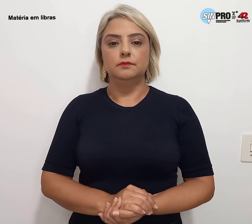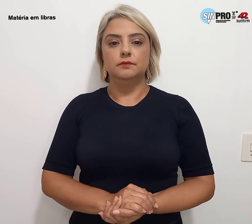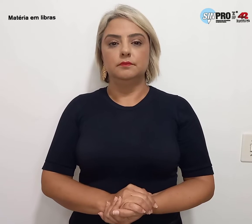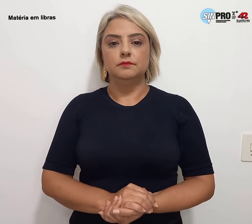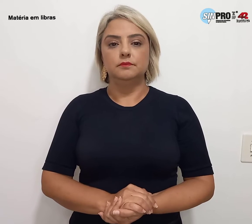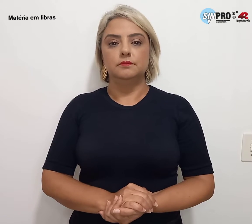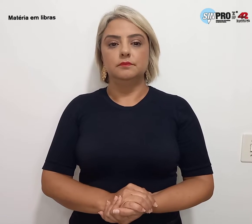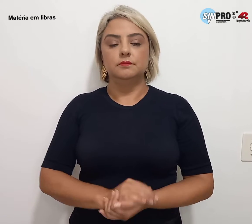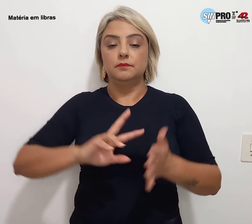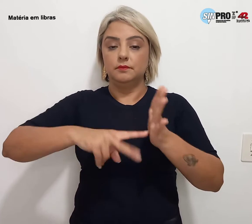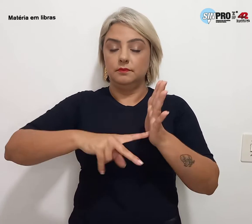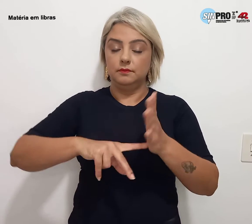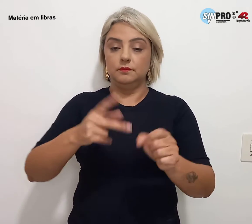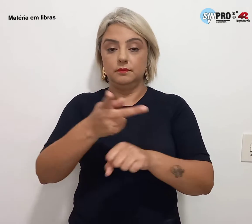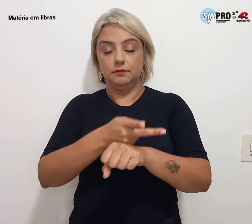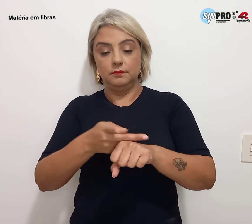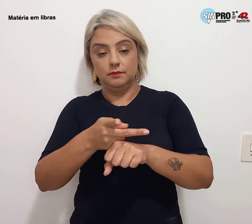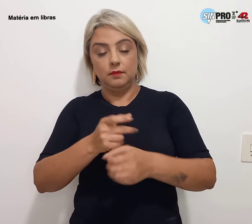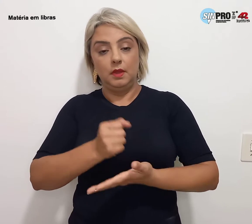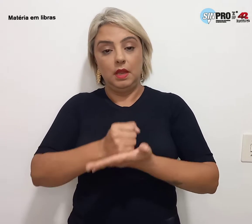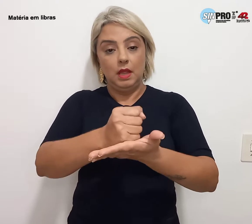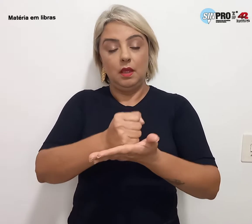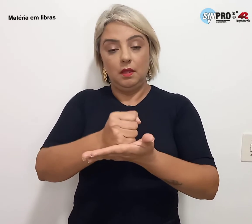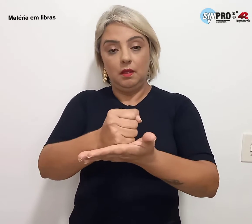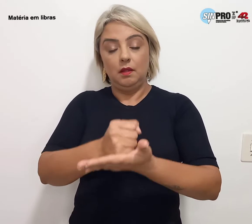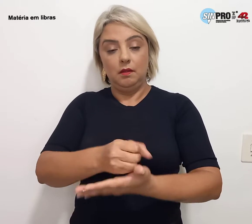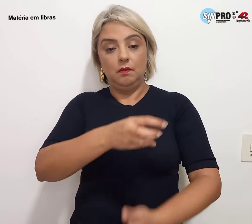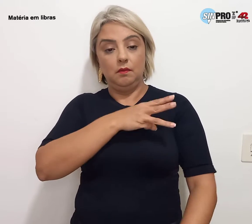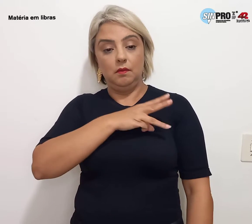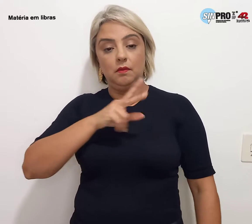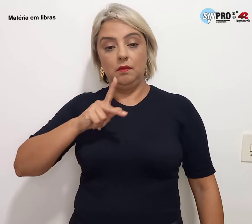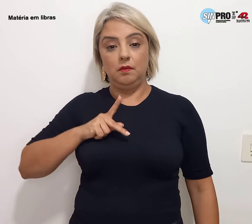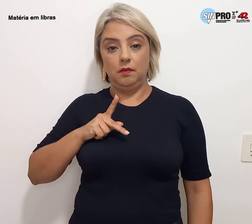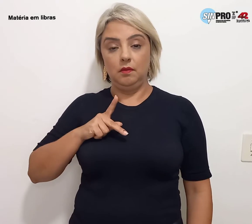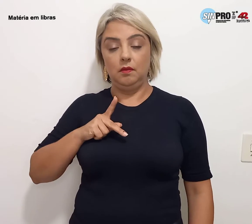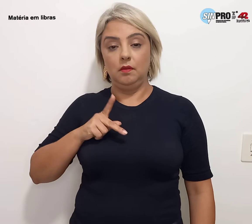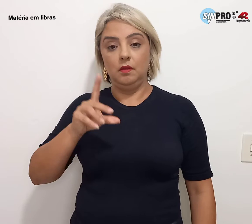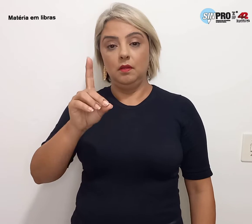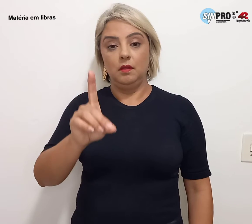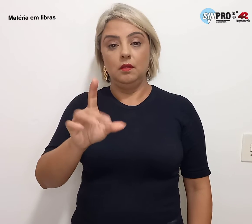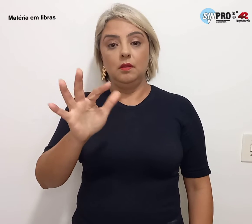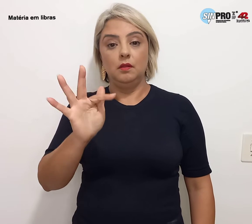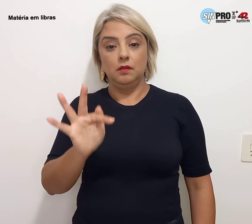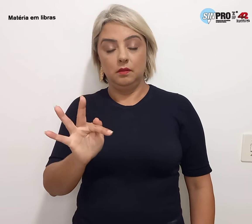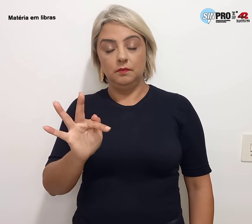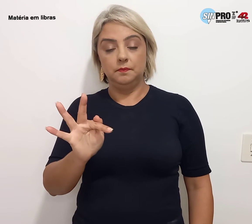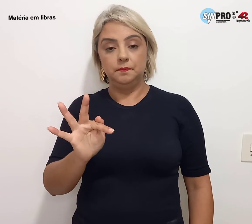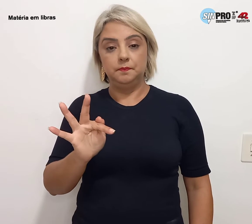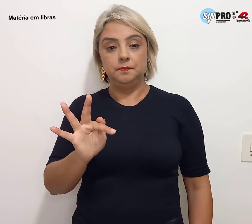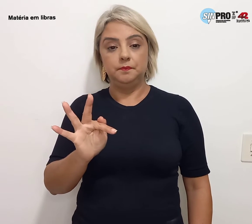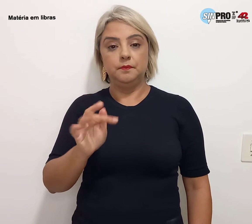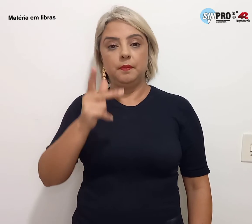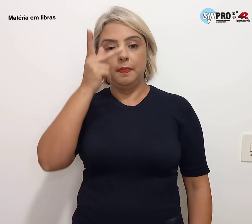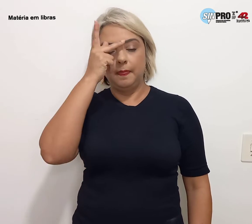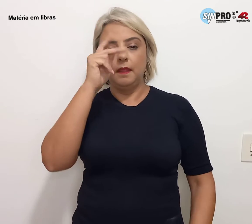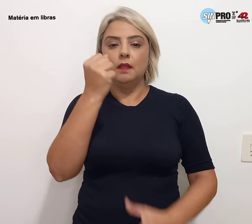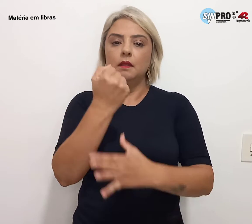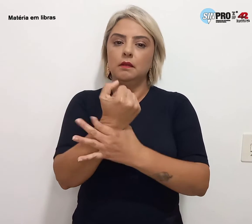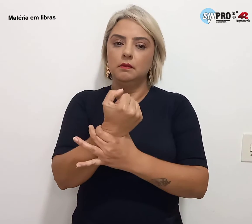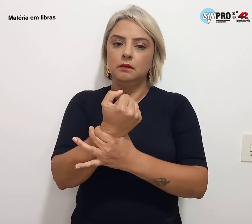Simpro busca apoio do Ministério Público do Distrito Federal e Territórios para garantir que